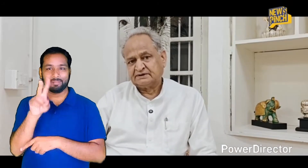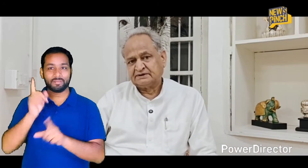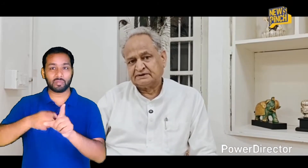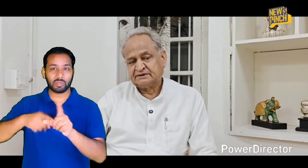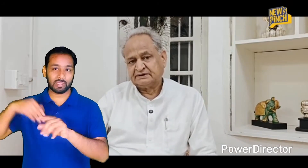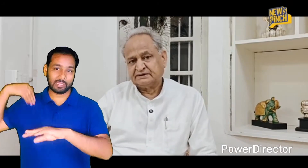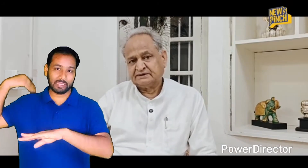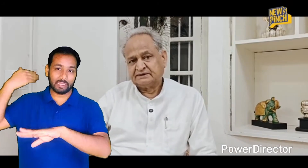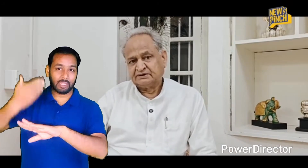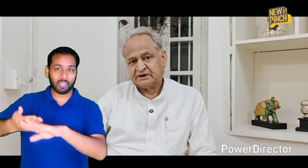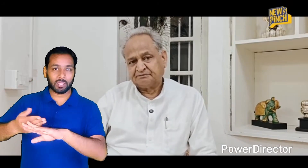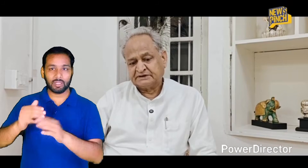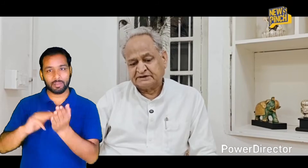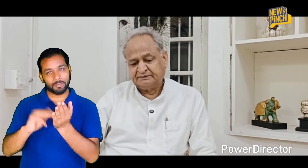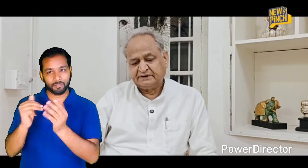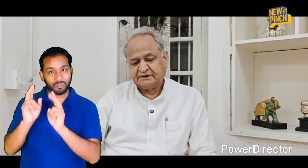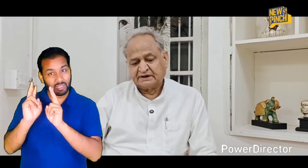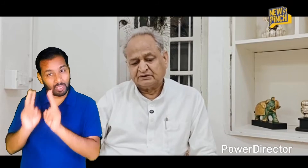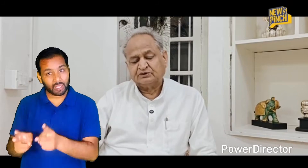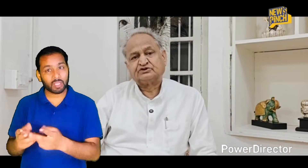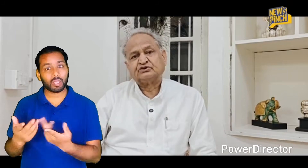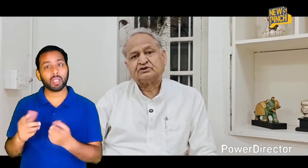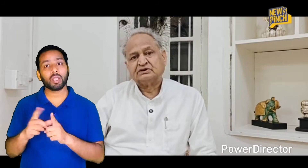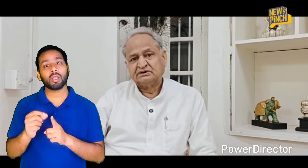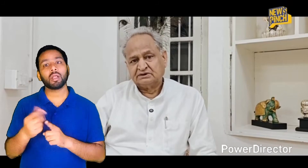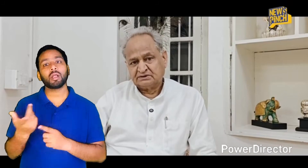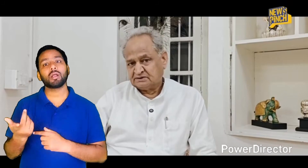लगभग, और आप मंत्री भी